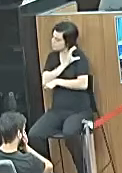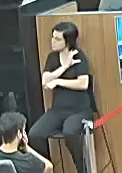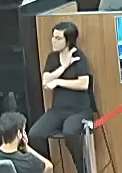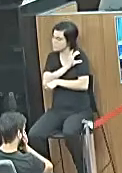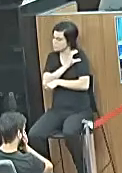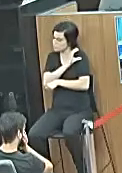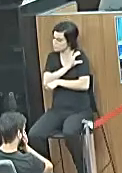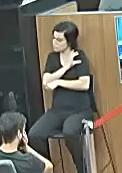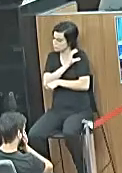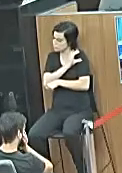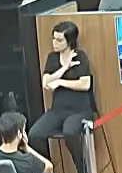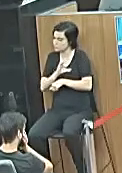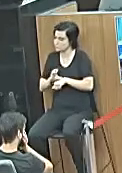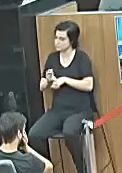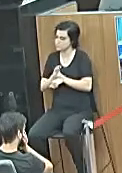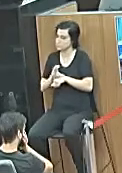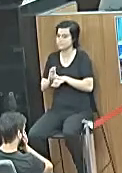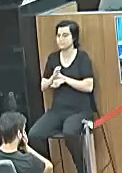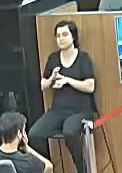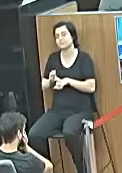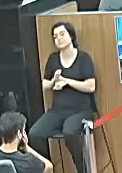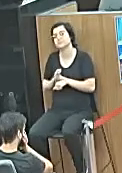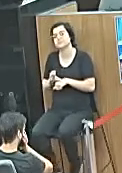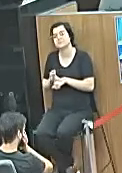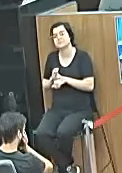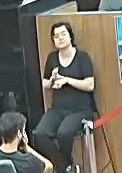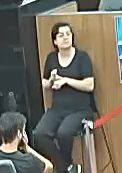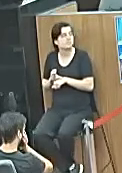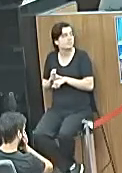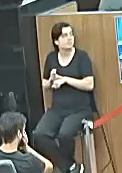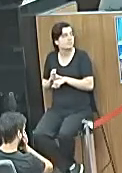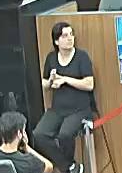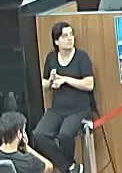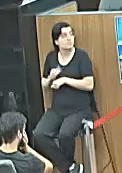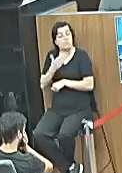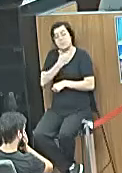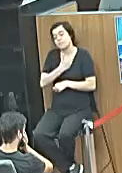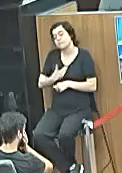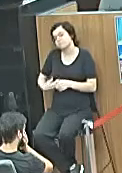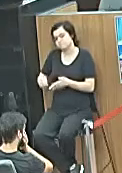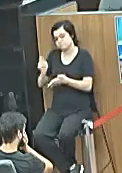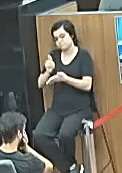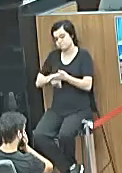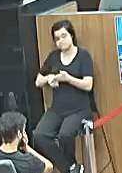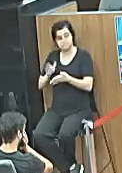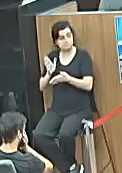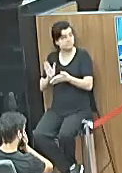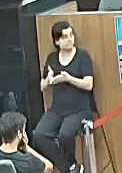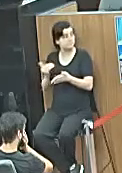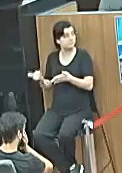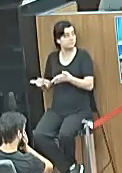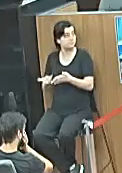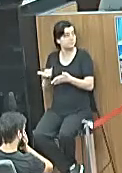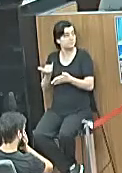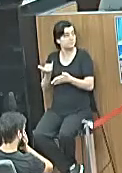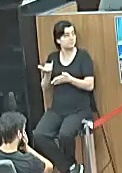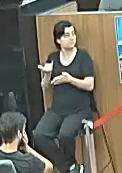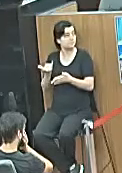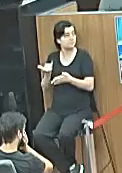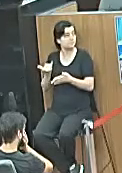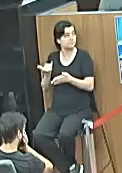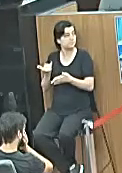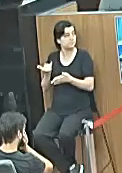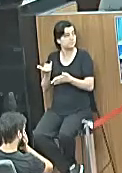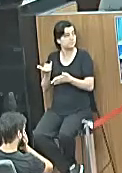todos os tratados de direitos humanos e é assinado pelo governo brasileiro em corpórea se comenta condicional é